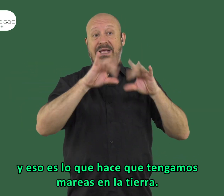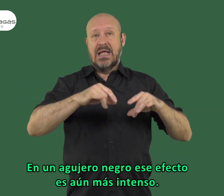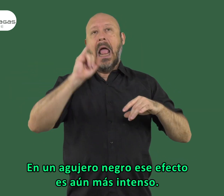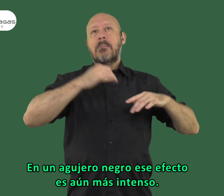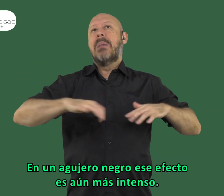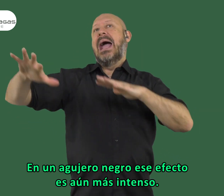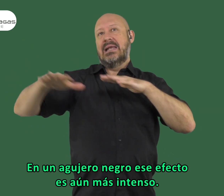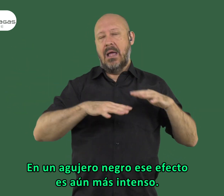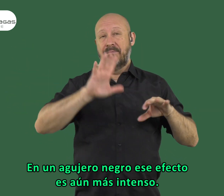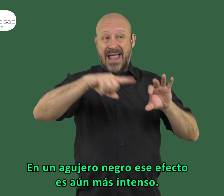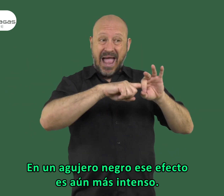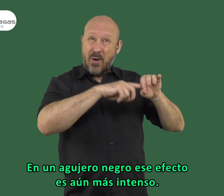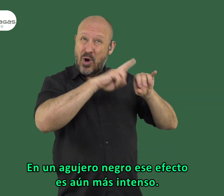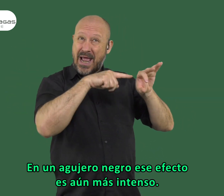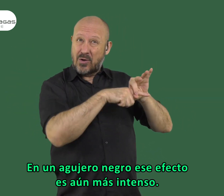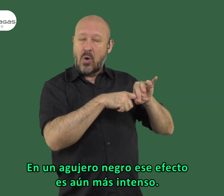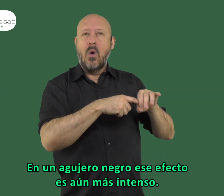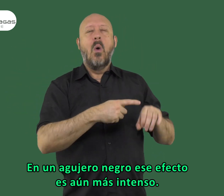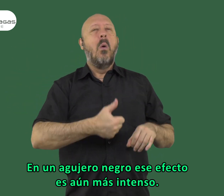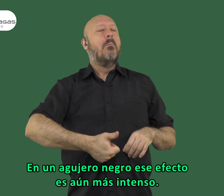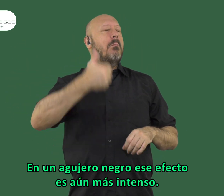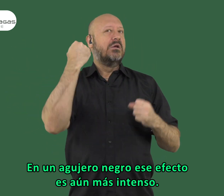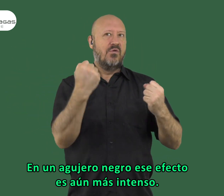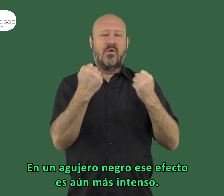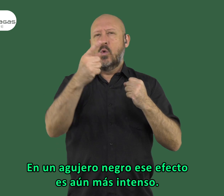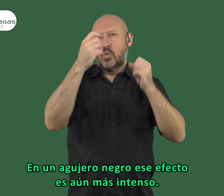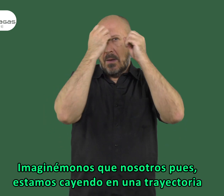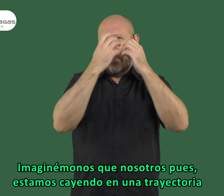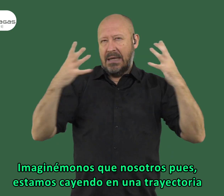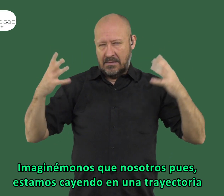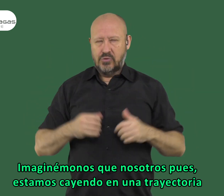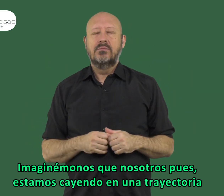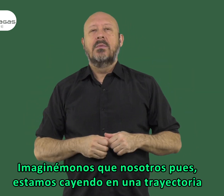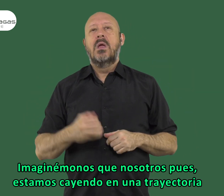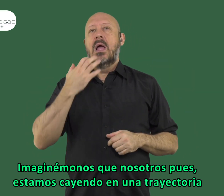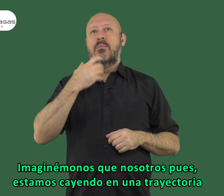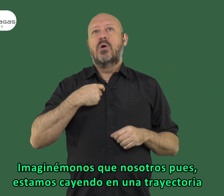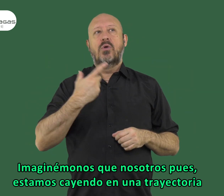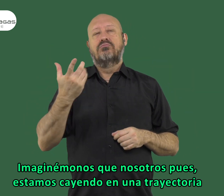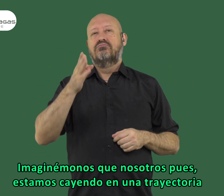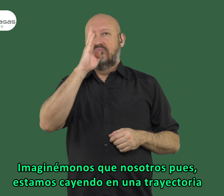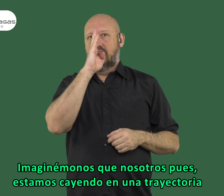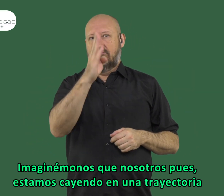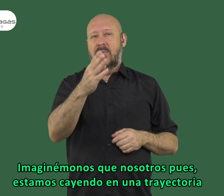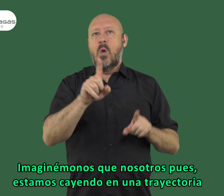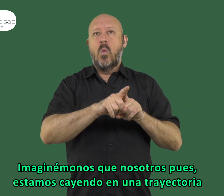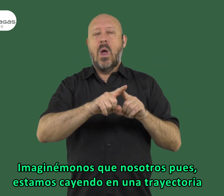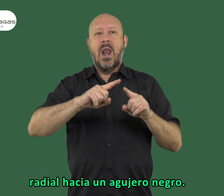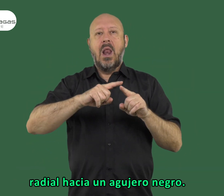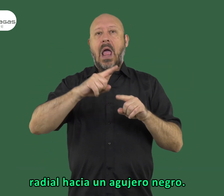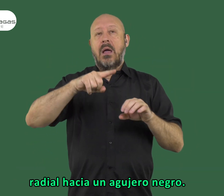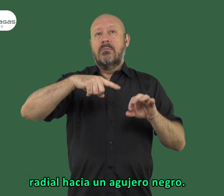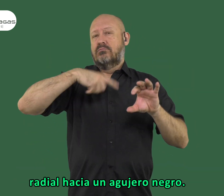Tierra. En un agujero negro, ese efecto es aún más intenso. Imaginémonos que nosotros pues estamos cayendo en una